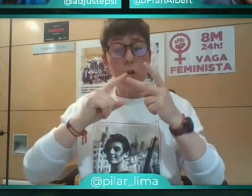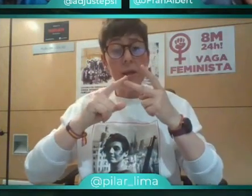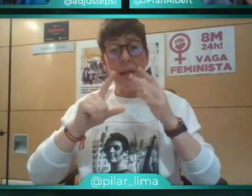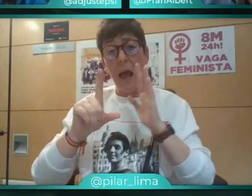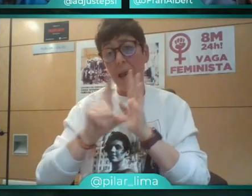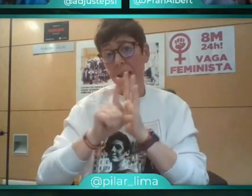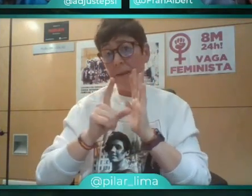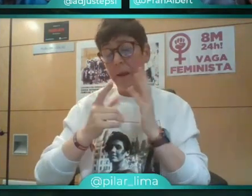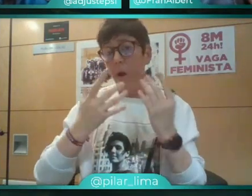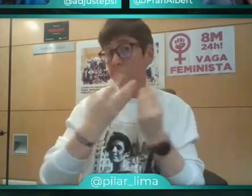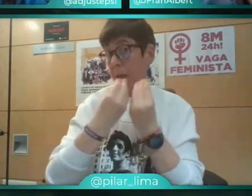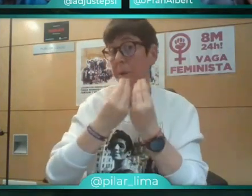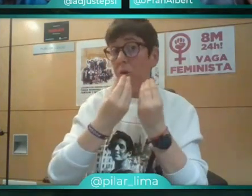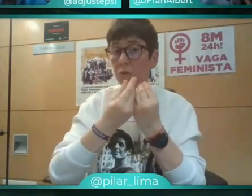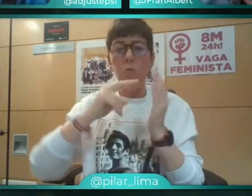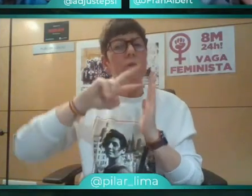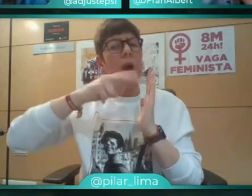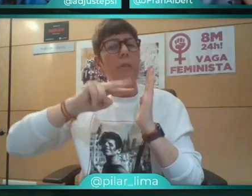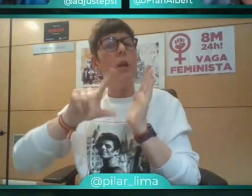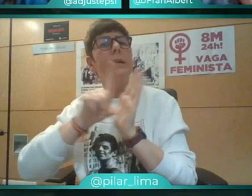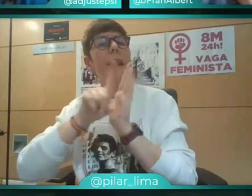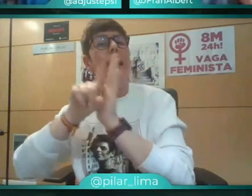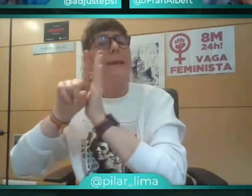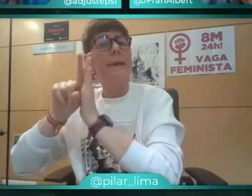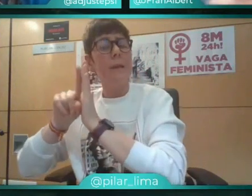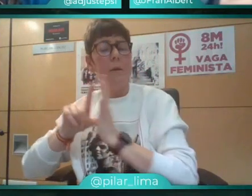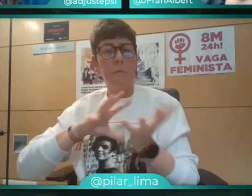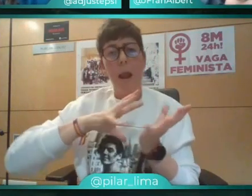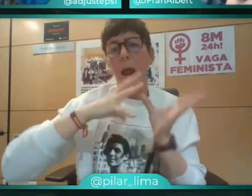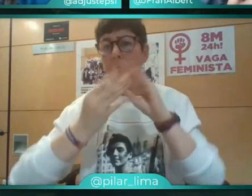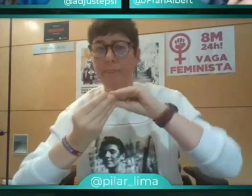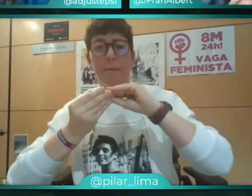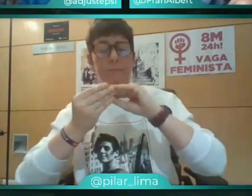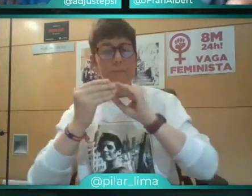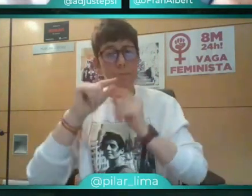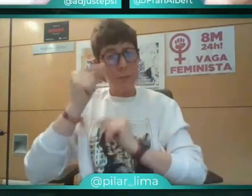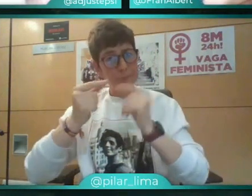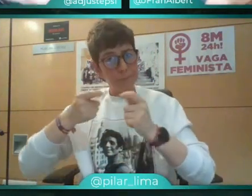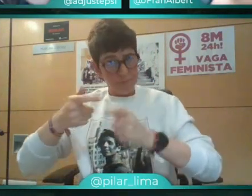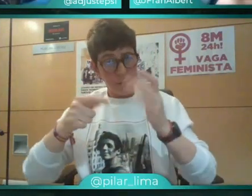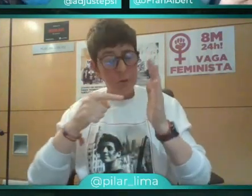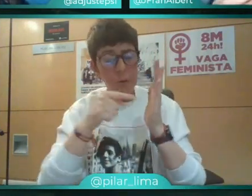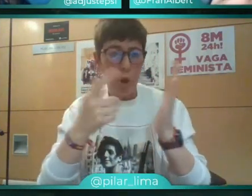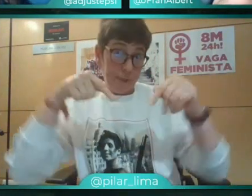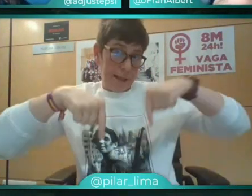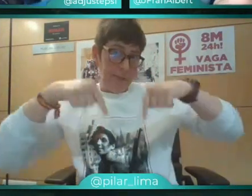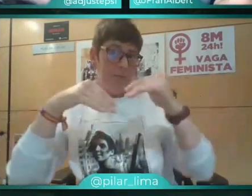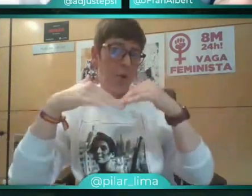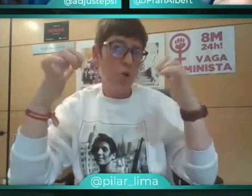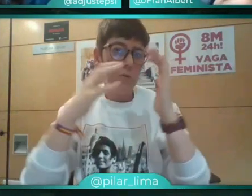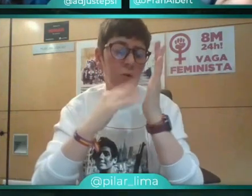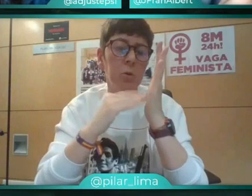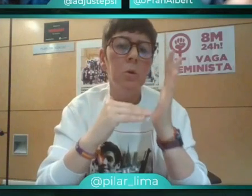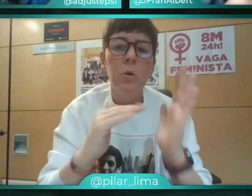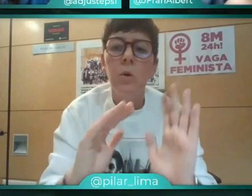aquí en los presupuestos y en la ley de acompañamiento de medidas Fiscales Bueno estamos hablando temas